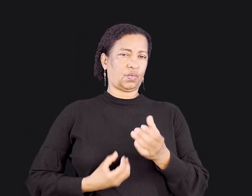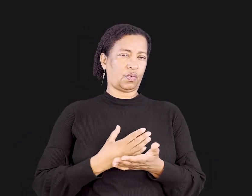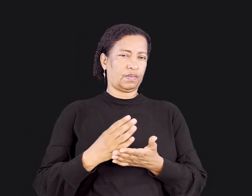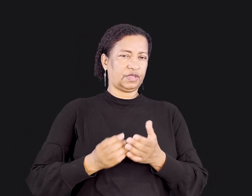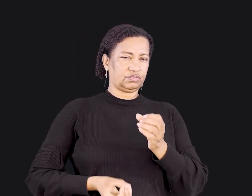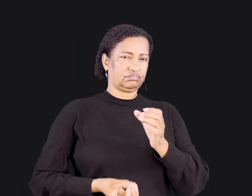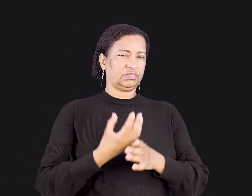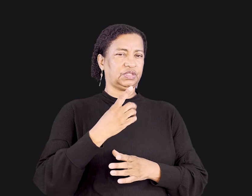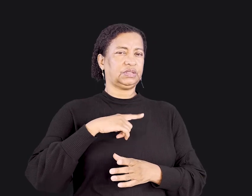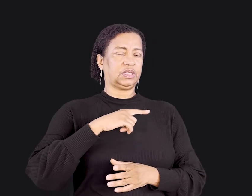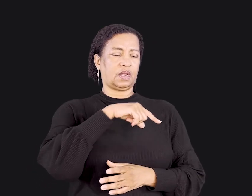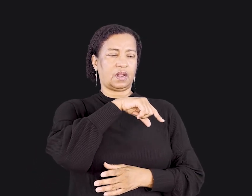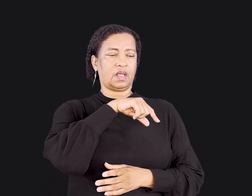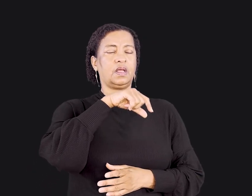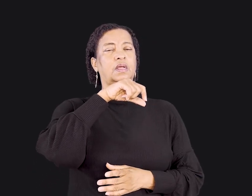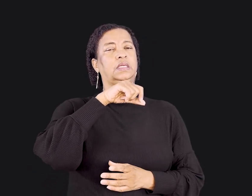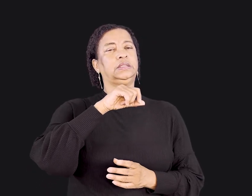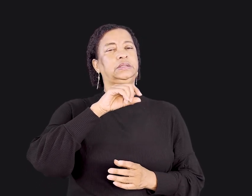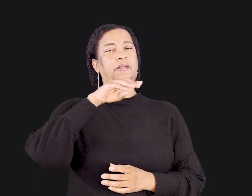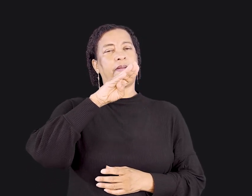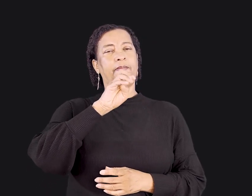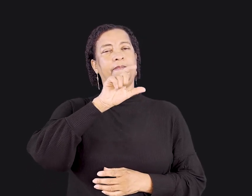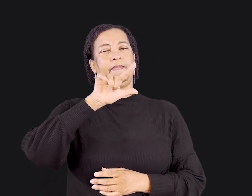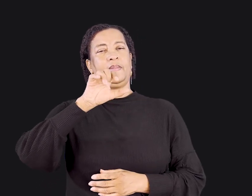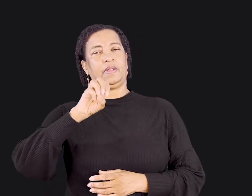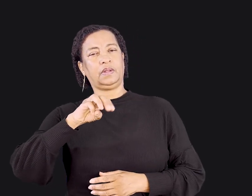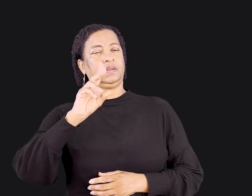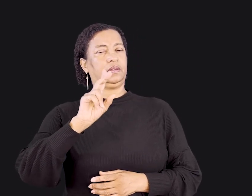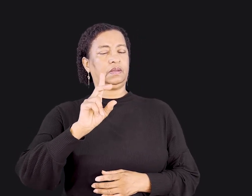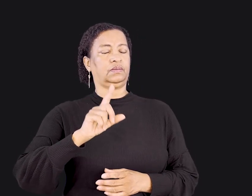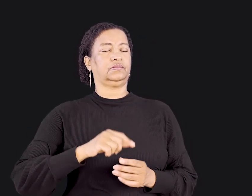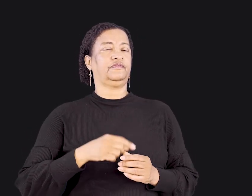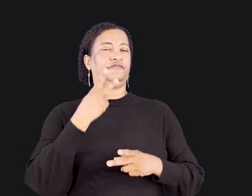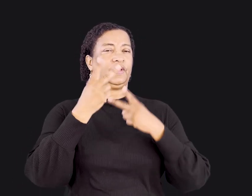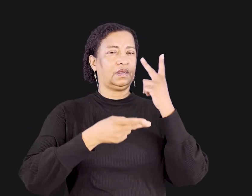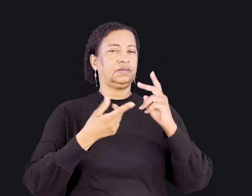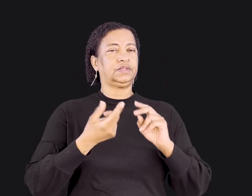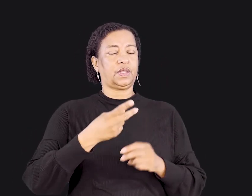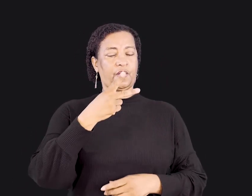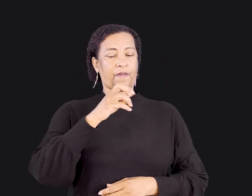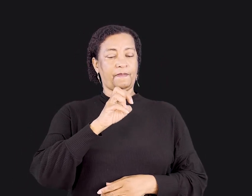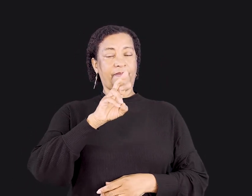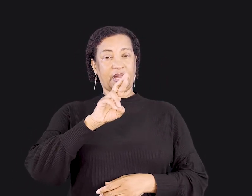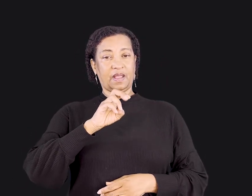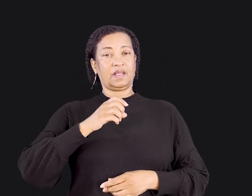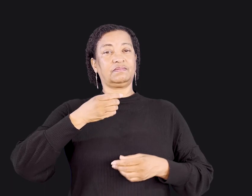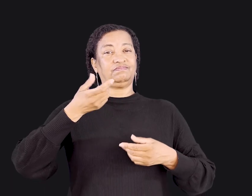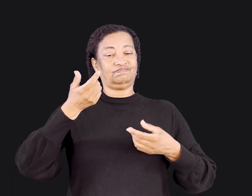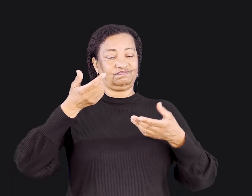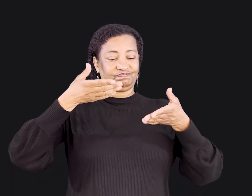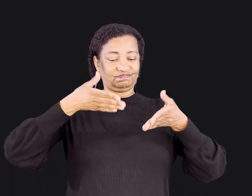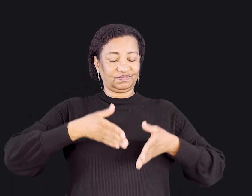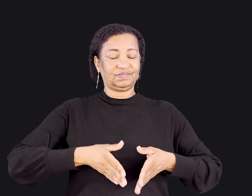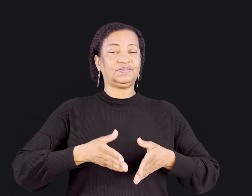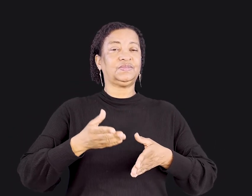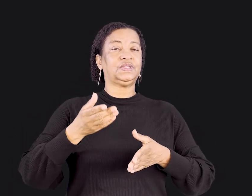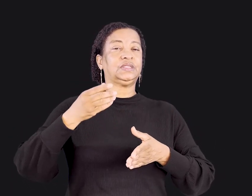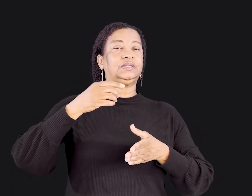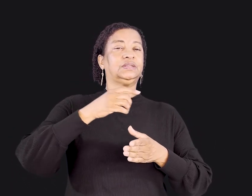sempre existiu. Chamamos isso de pré-encarnação de Cristo. Cristo viveu num corpo durante 33 anos e depois ressuscitou